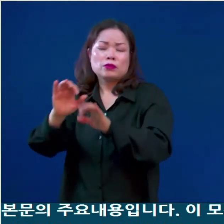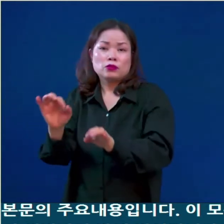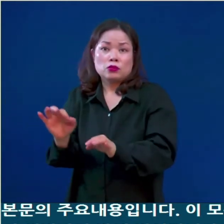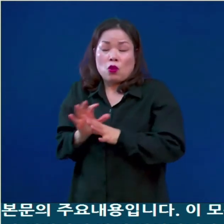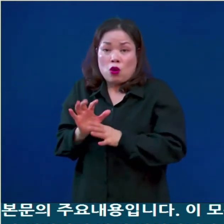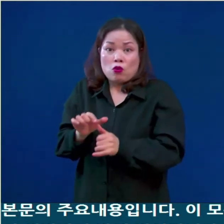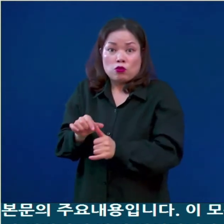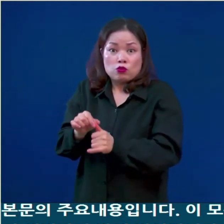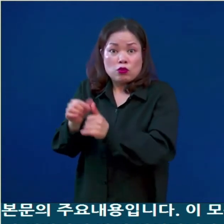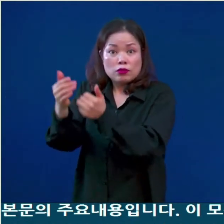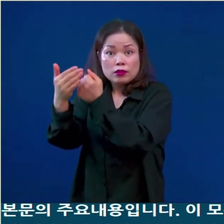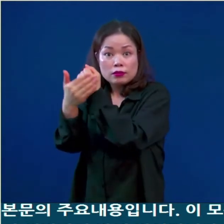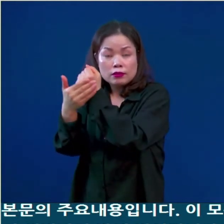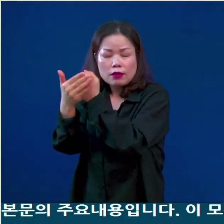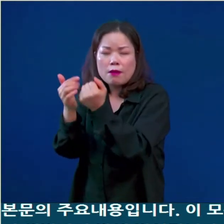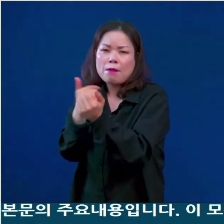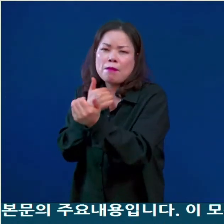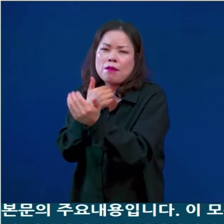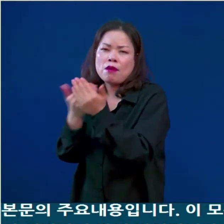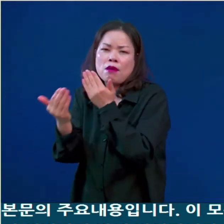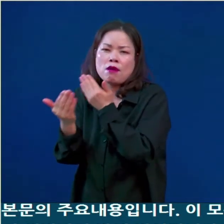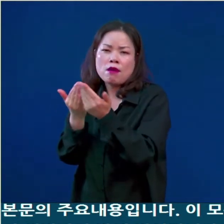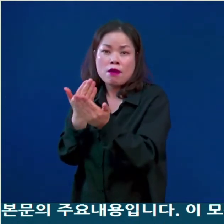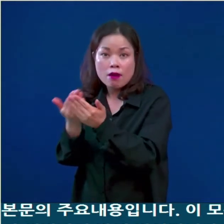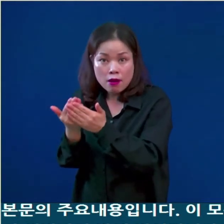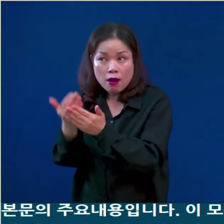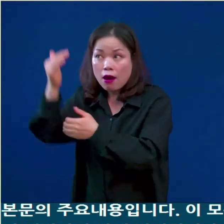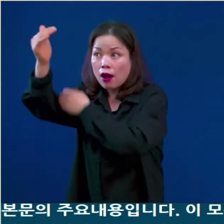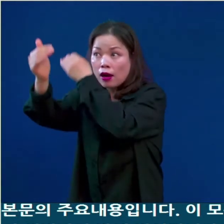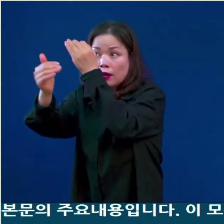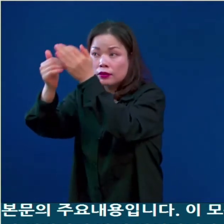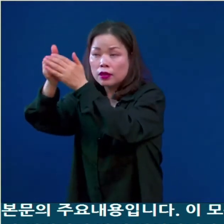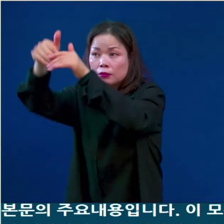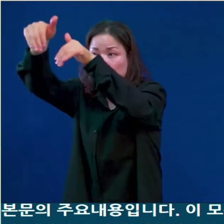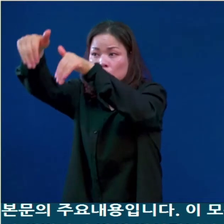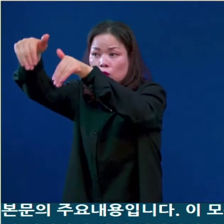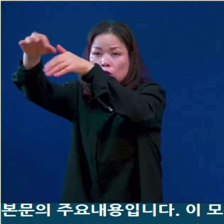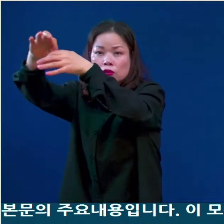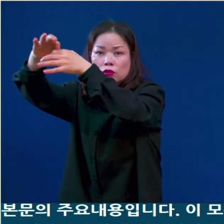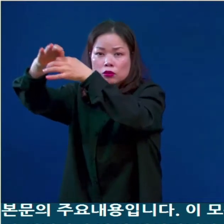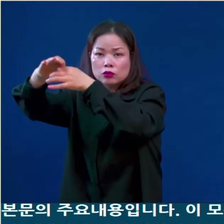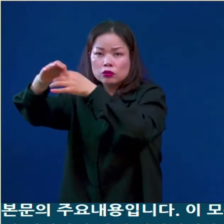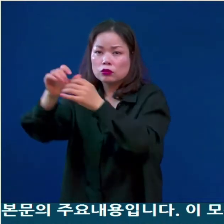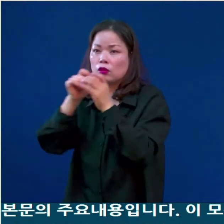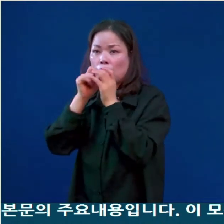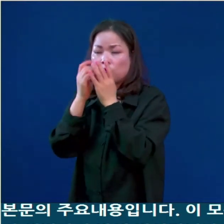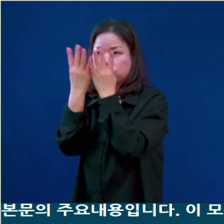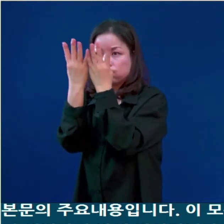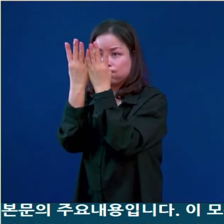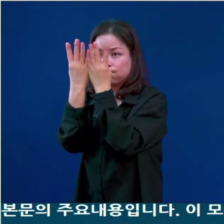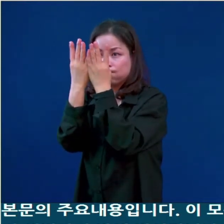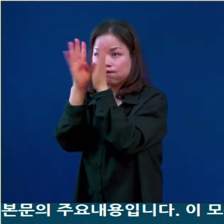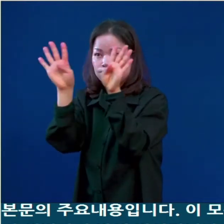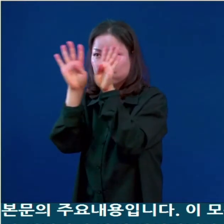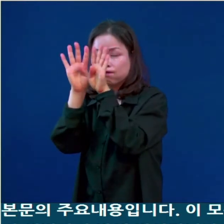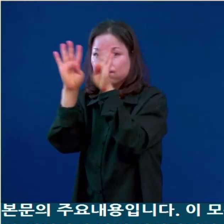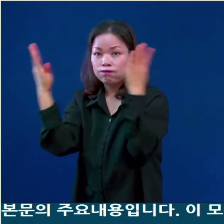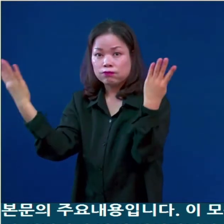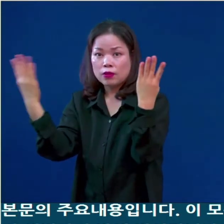놀라운 구원의 은혜를 경험합니다. 하나님의 사자를 통해 옥문이 열리는 기적을